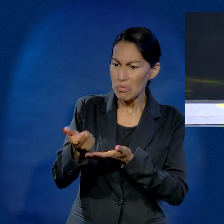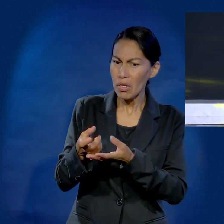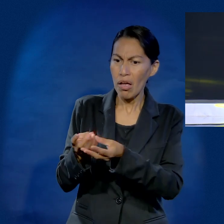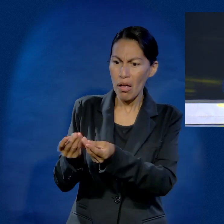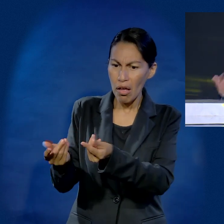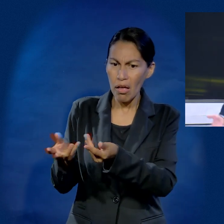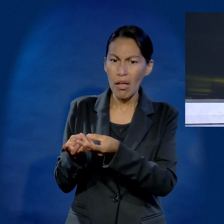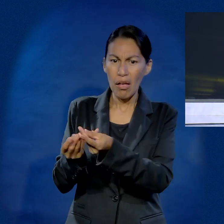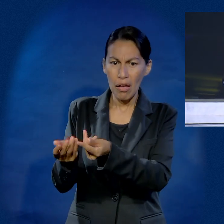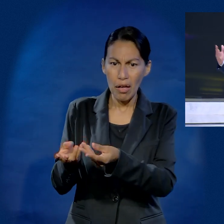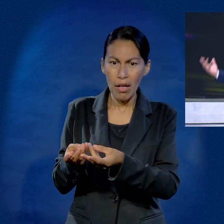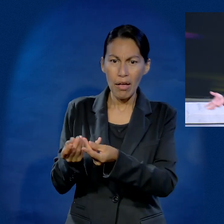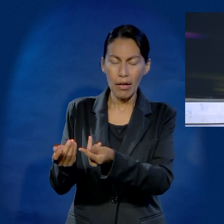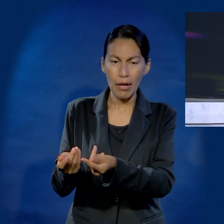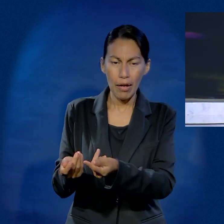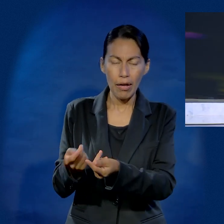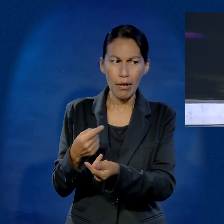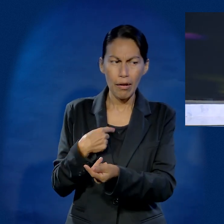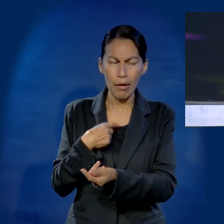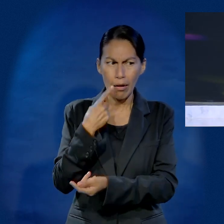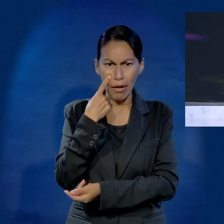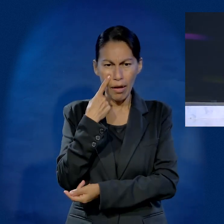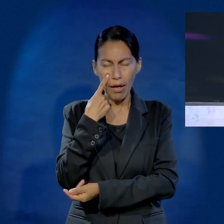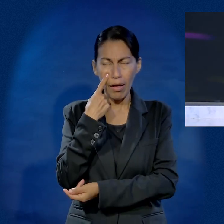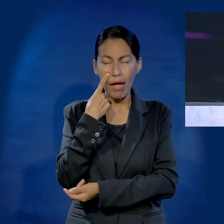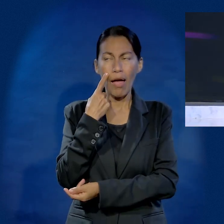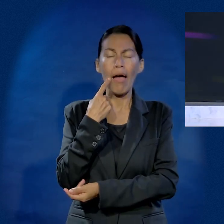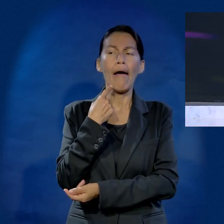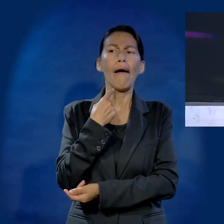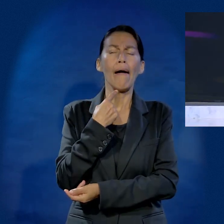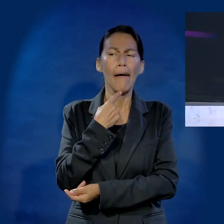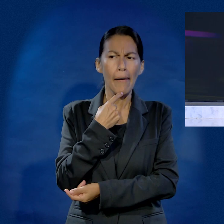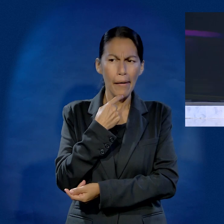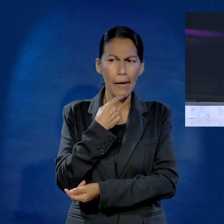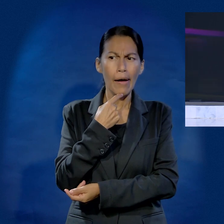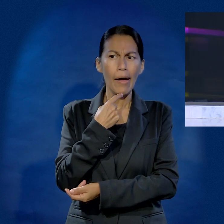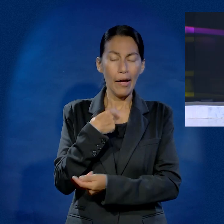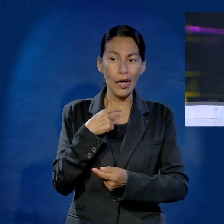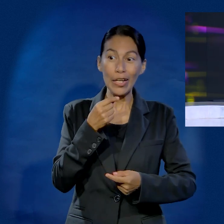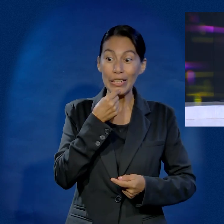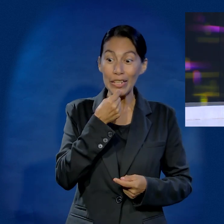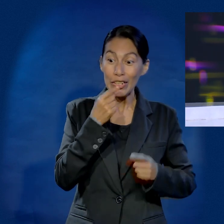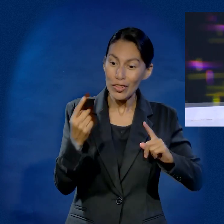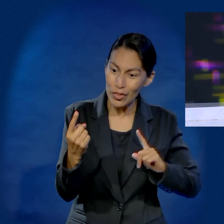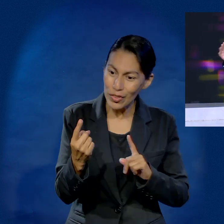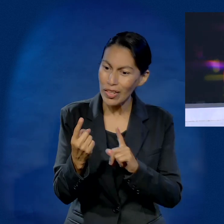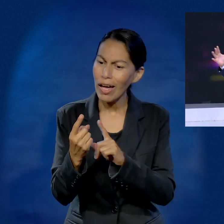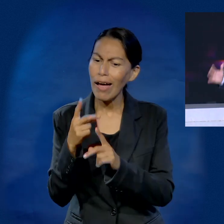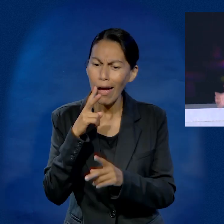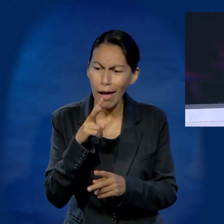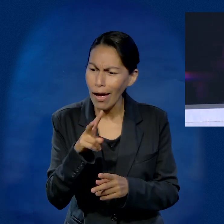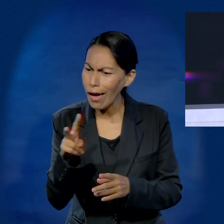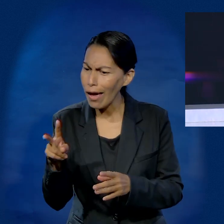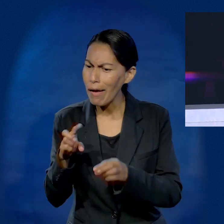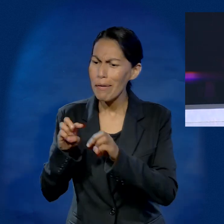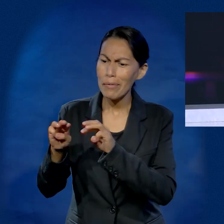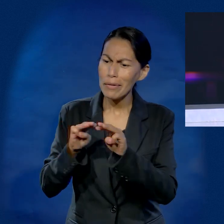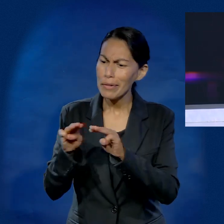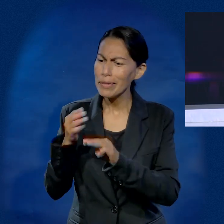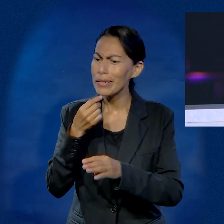compraba FOMI y cosas y clases. Yo empecé a observar. Fue entonces cuando yo como pastor me acerqué al ministerio